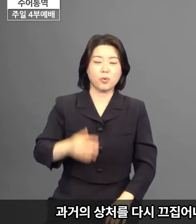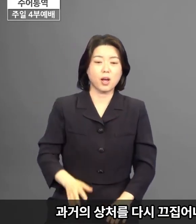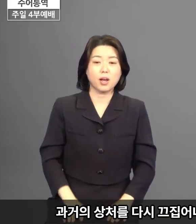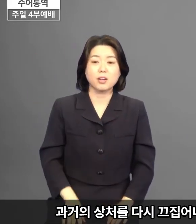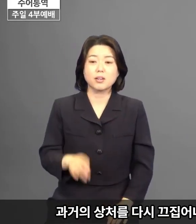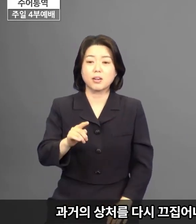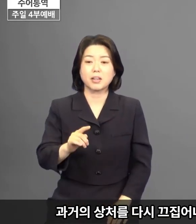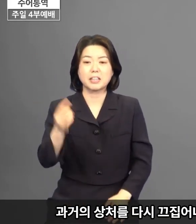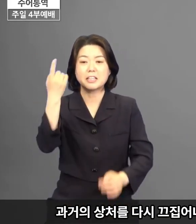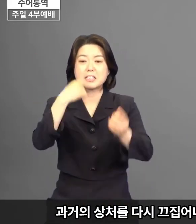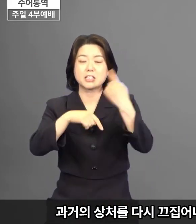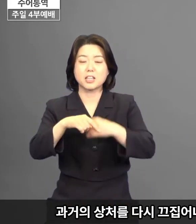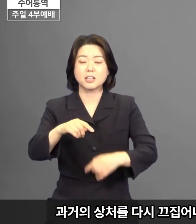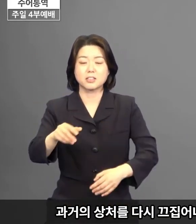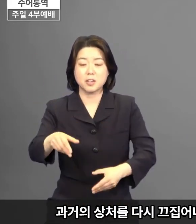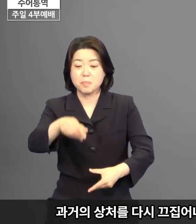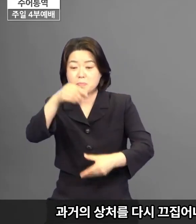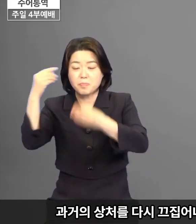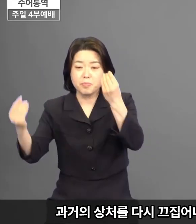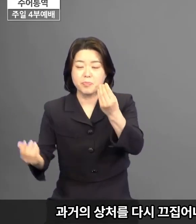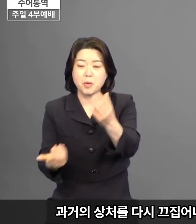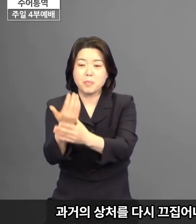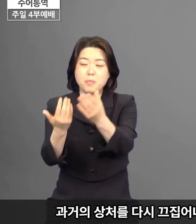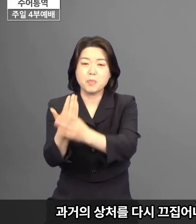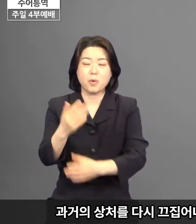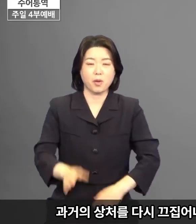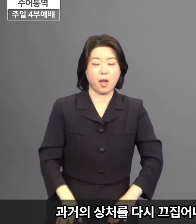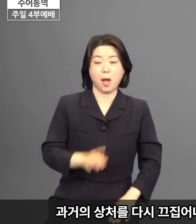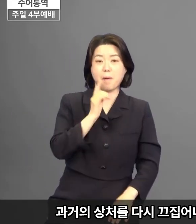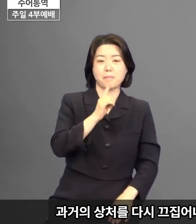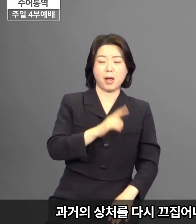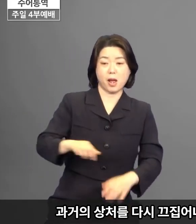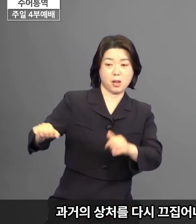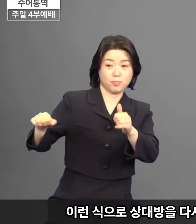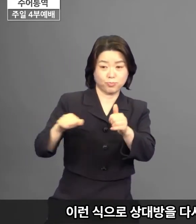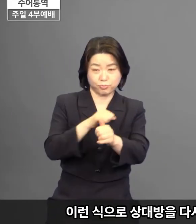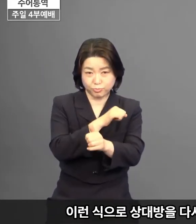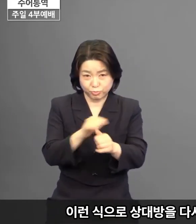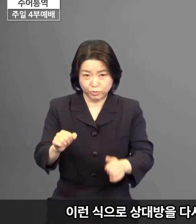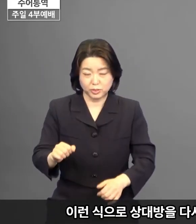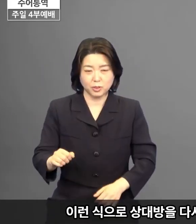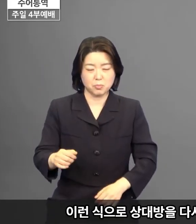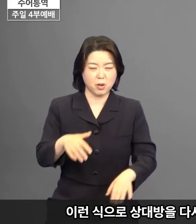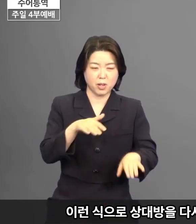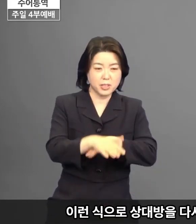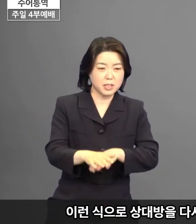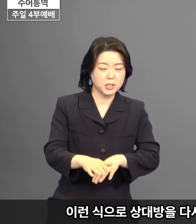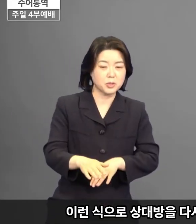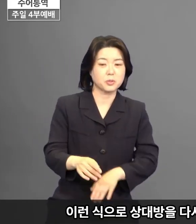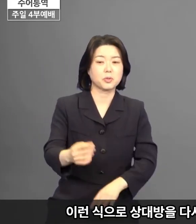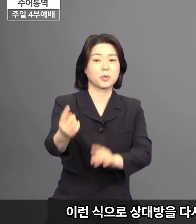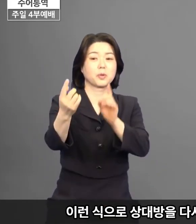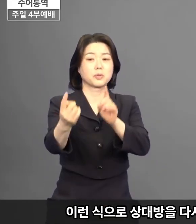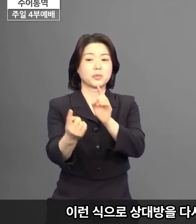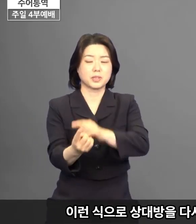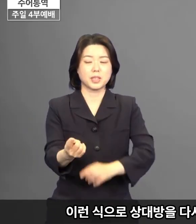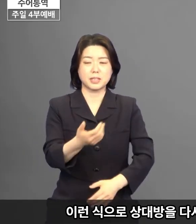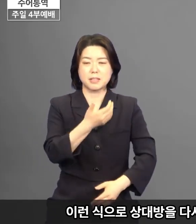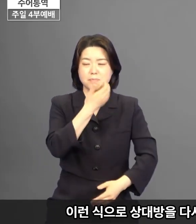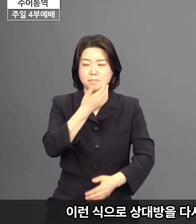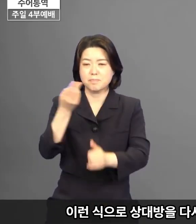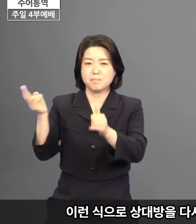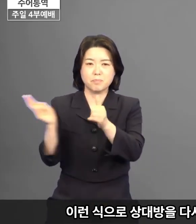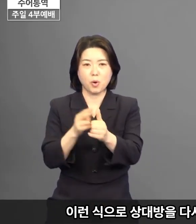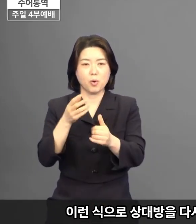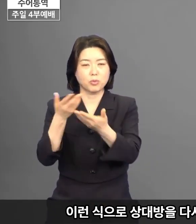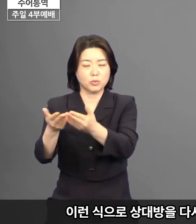다시 끄집어내고 말로써, 물리적인 폭력으로써 이런 식으로 상대방을 다시 모욕하고